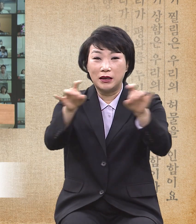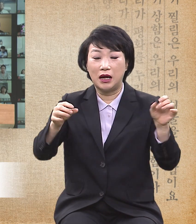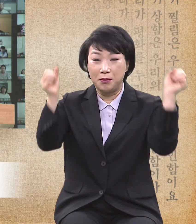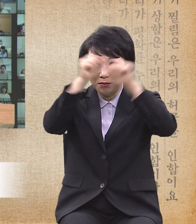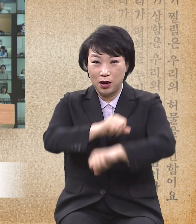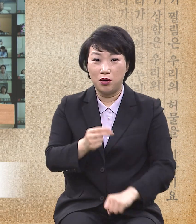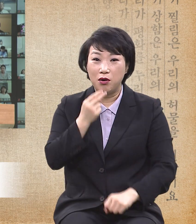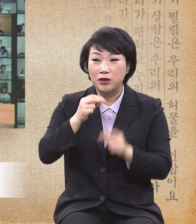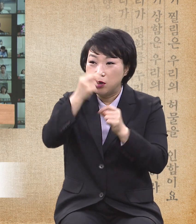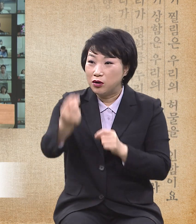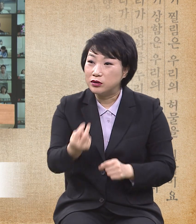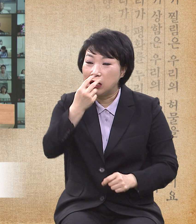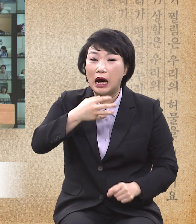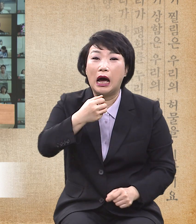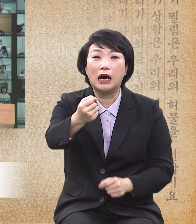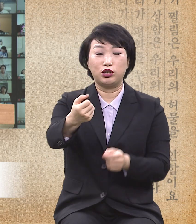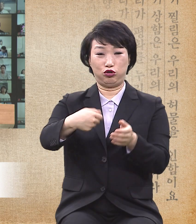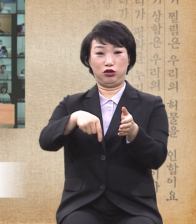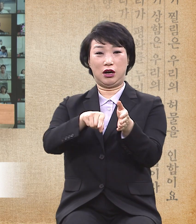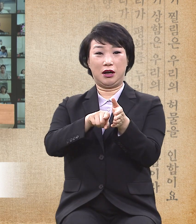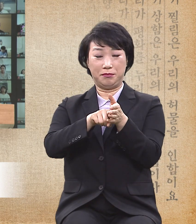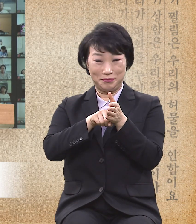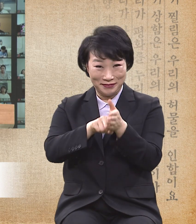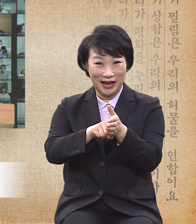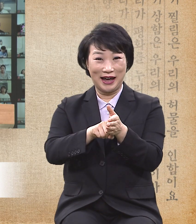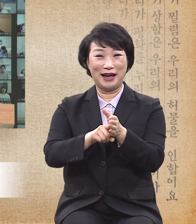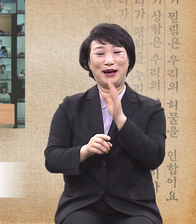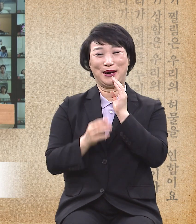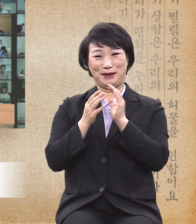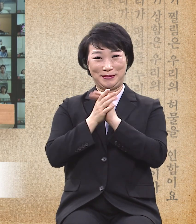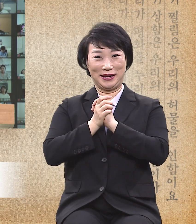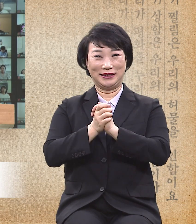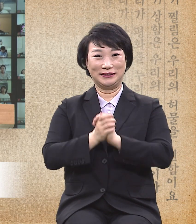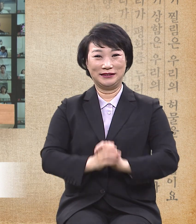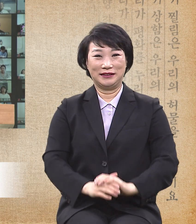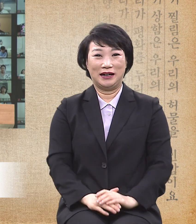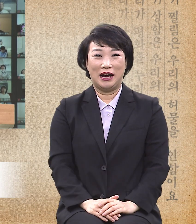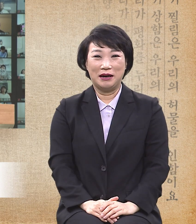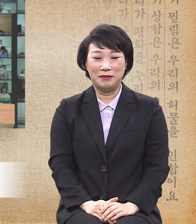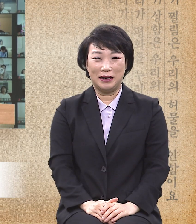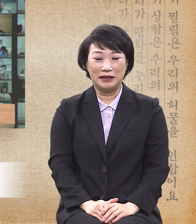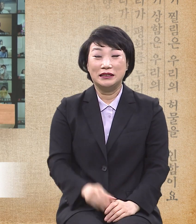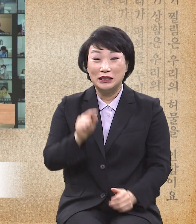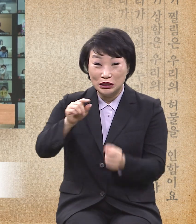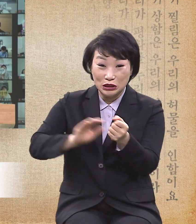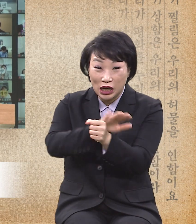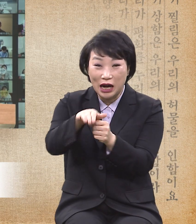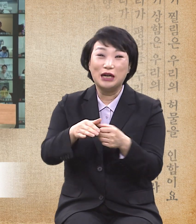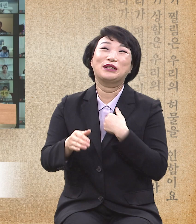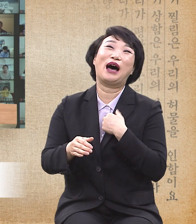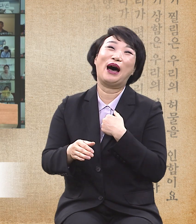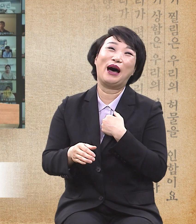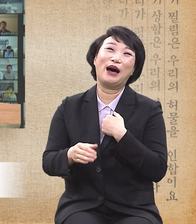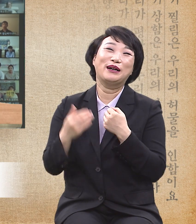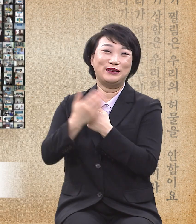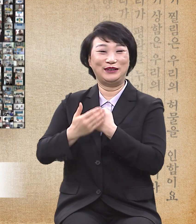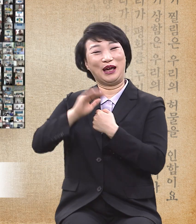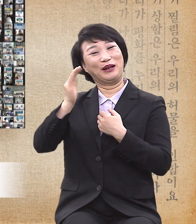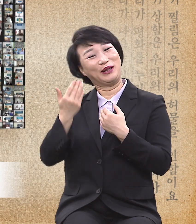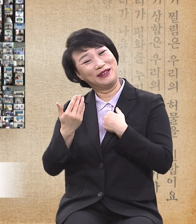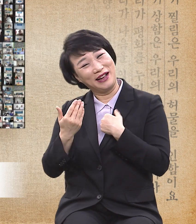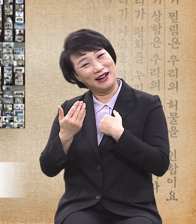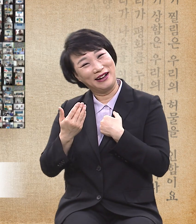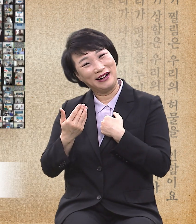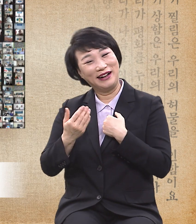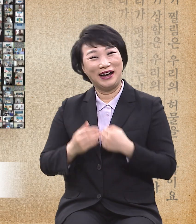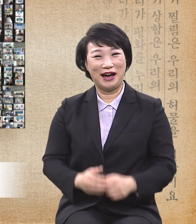멸망치 않고 영생을 얻게 하려 하심이니라. 이 사랑이 나에게는 은혜라 이 말입니다.